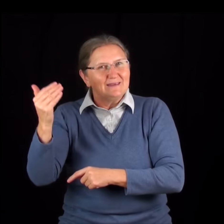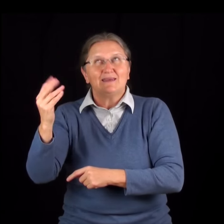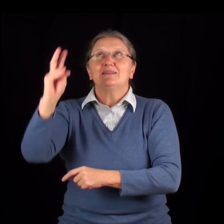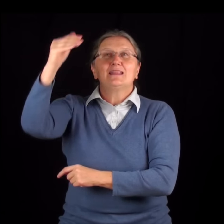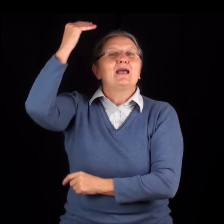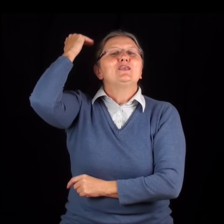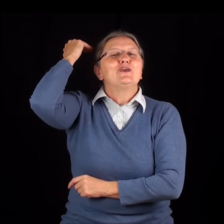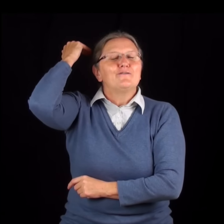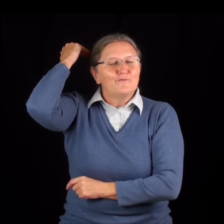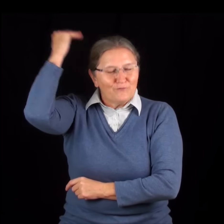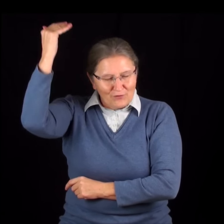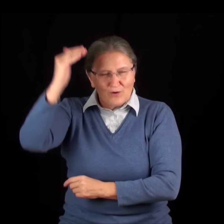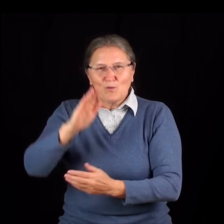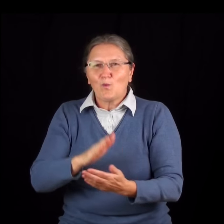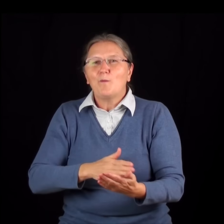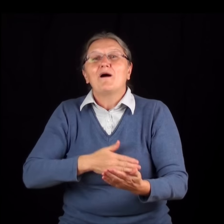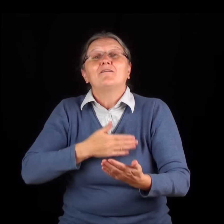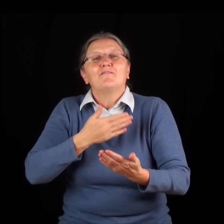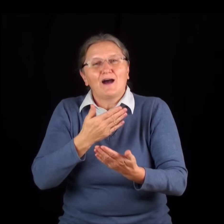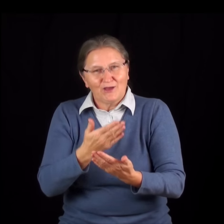на Него уповают.